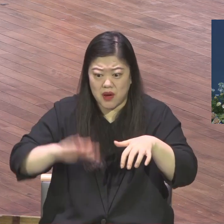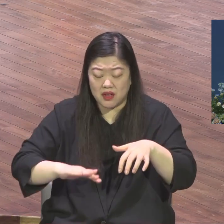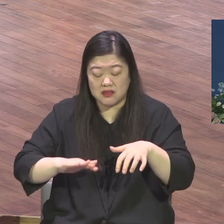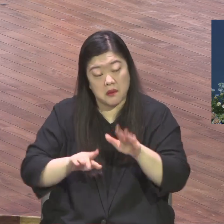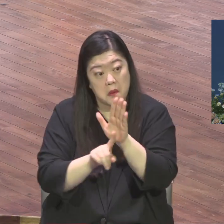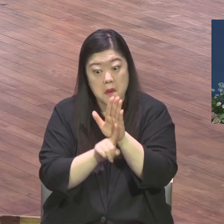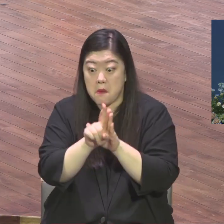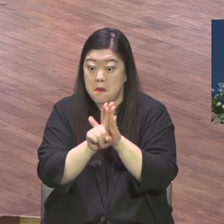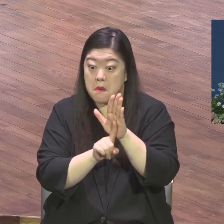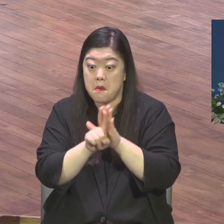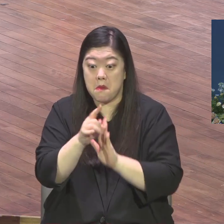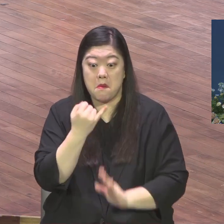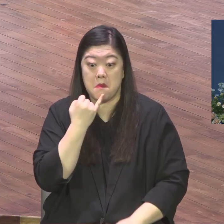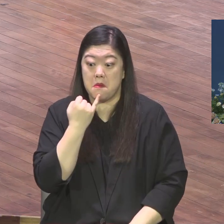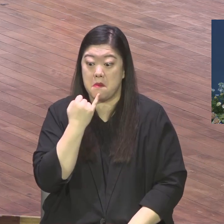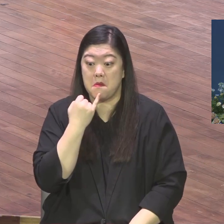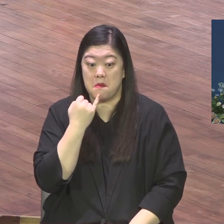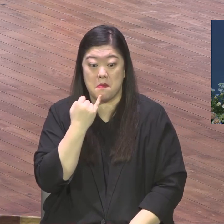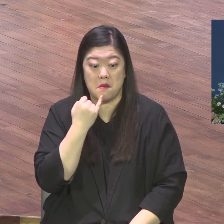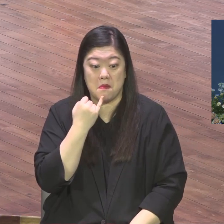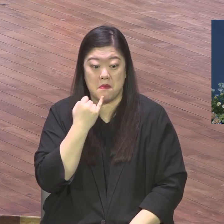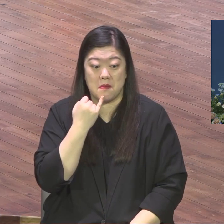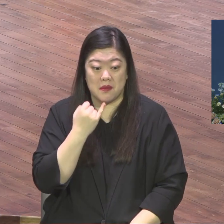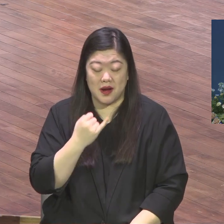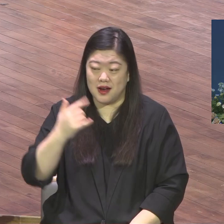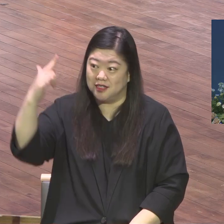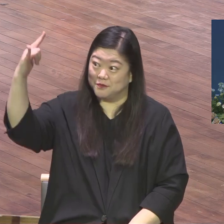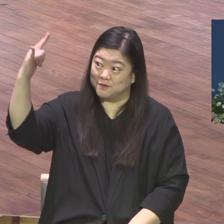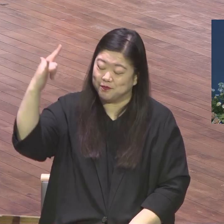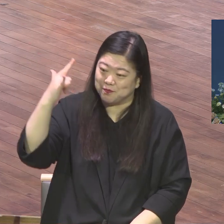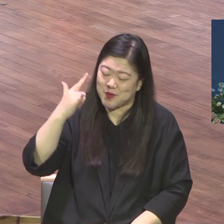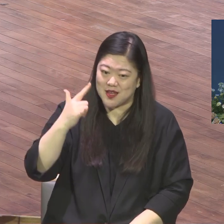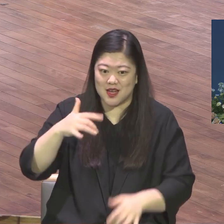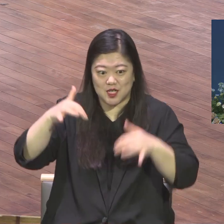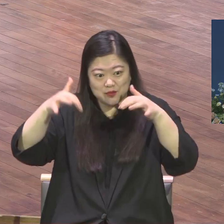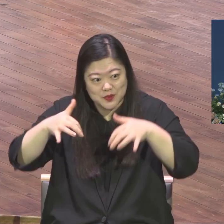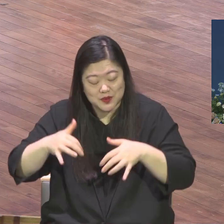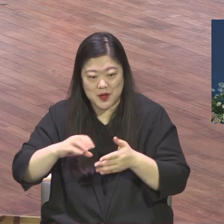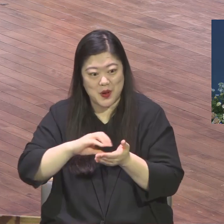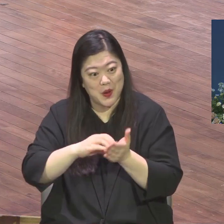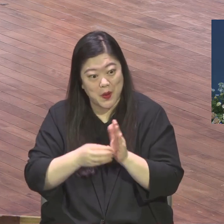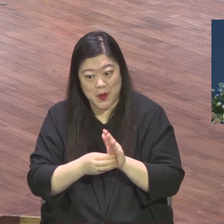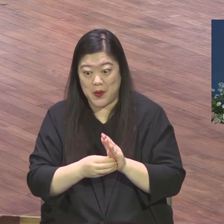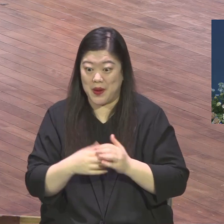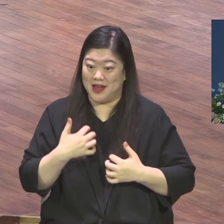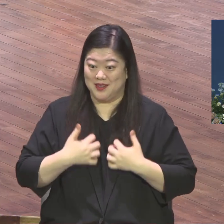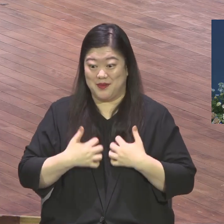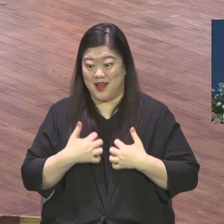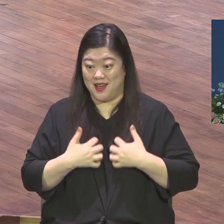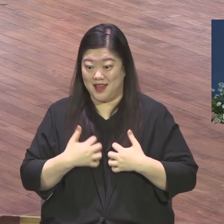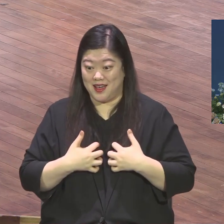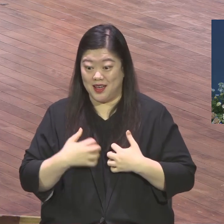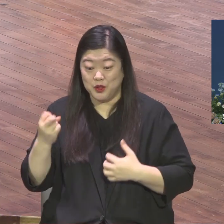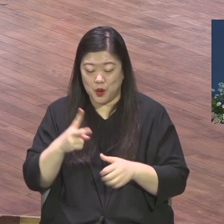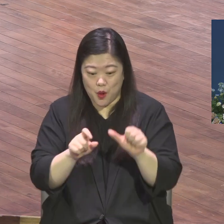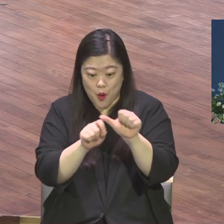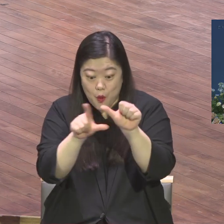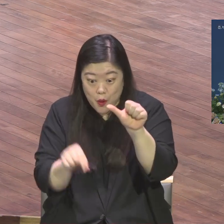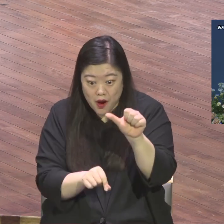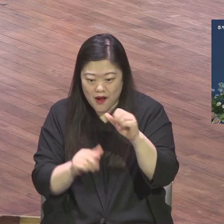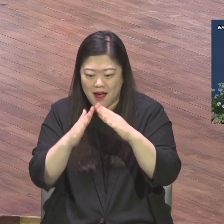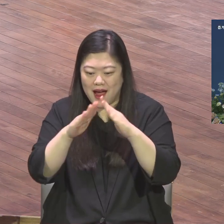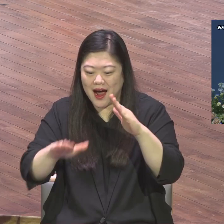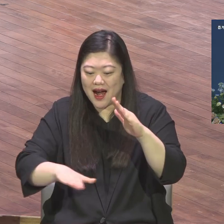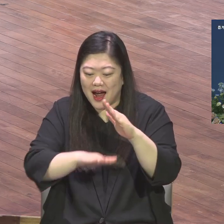달입니다. 이렇게 화창한 날씨처럼 우리 가정도 이제 5월이 가정의 달이라